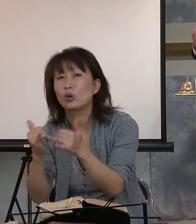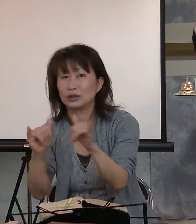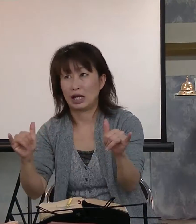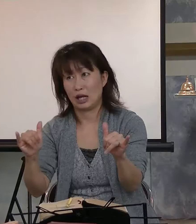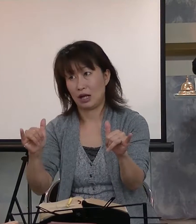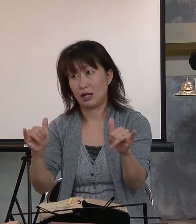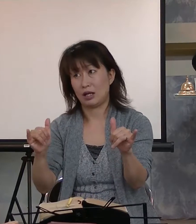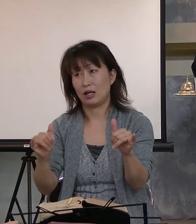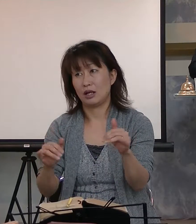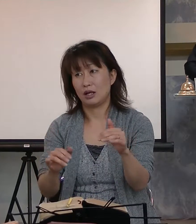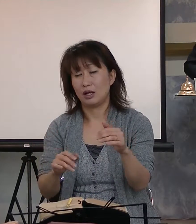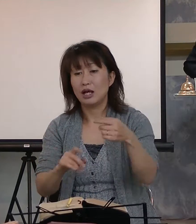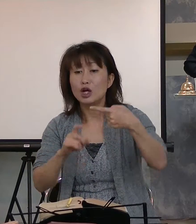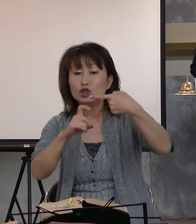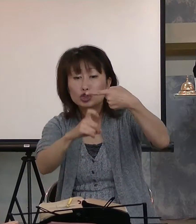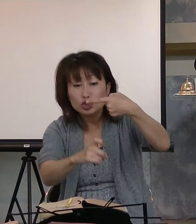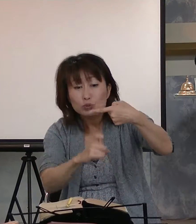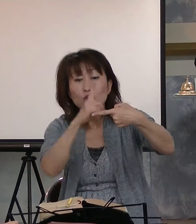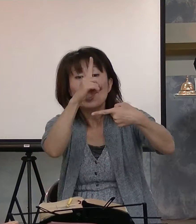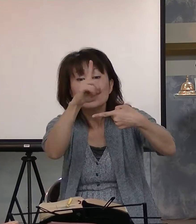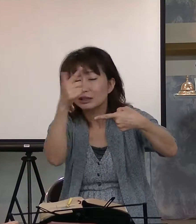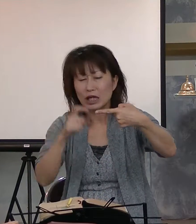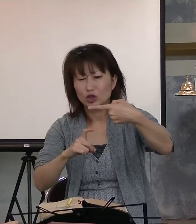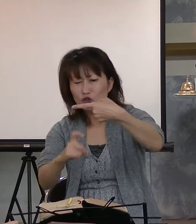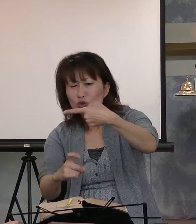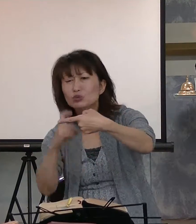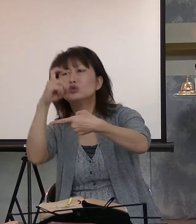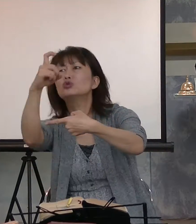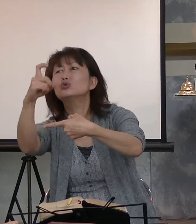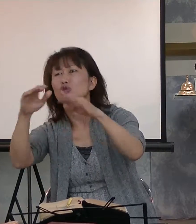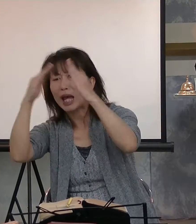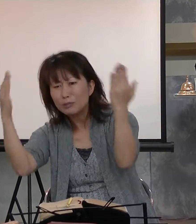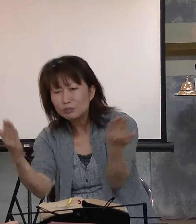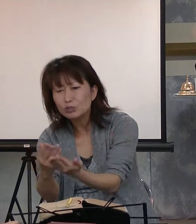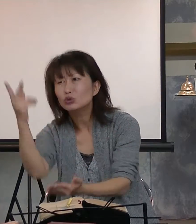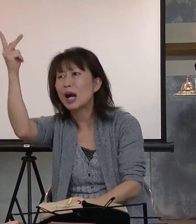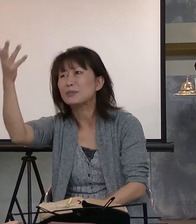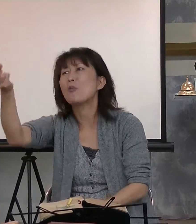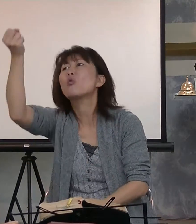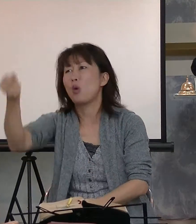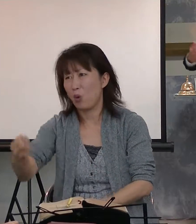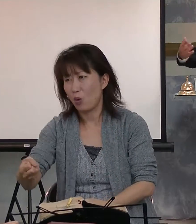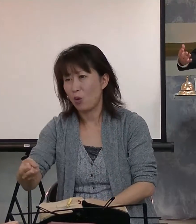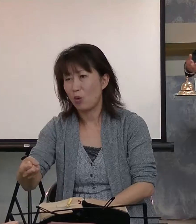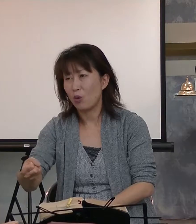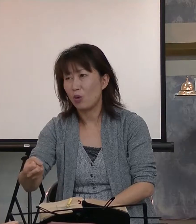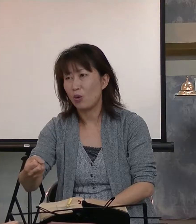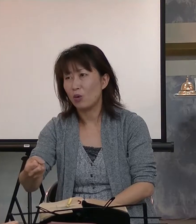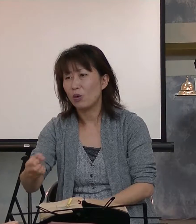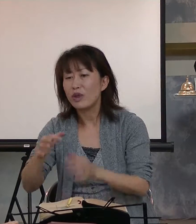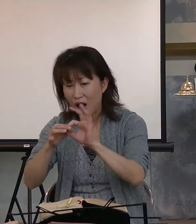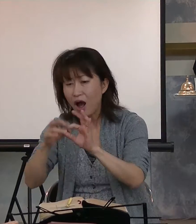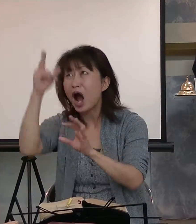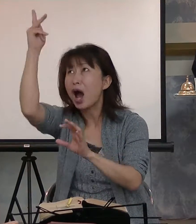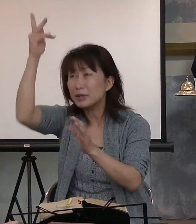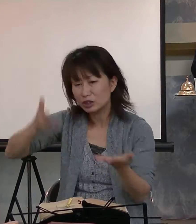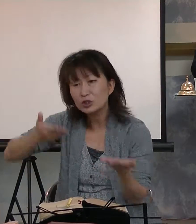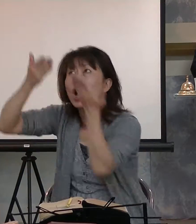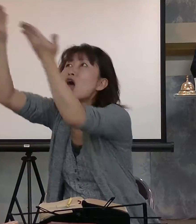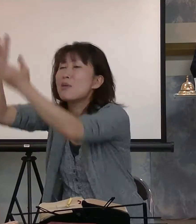自分の罪も全部神のものなんです。 捧げるいいなん